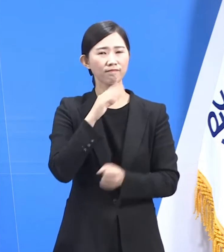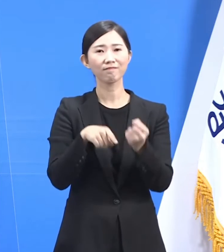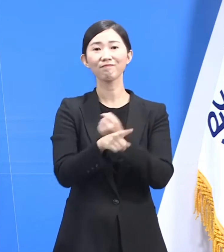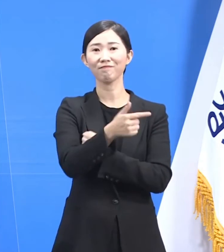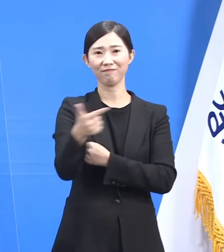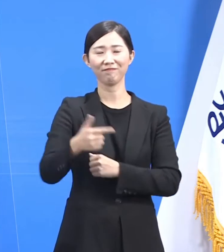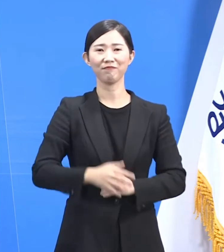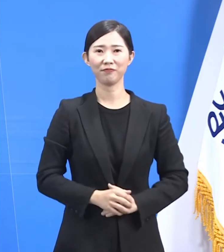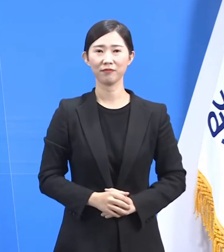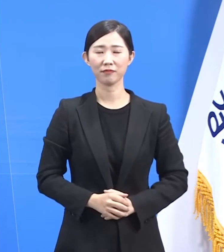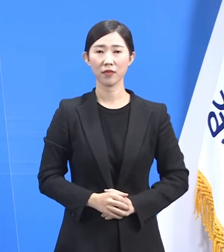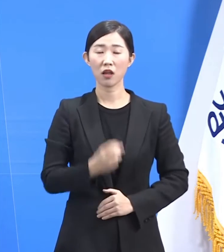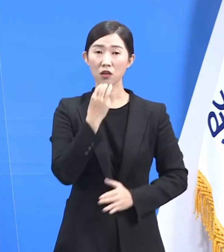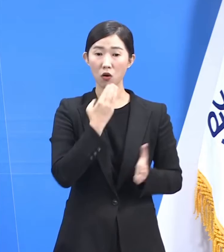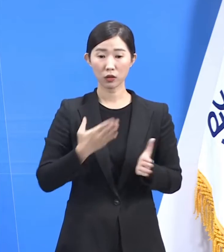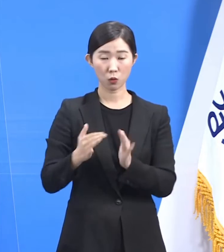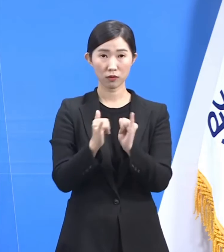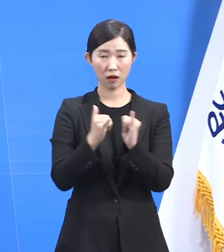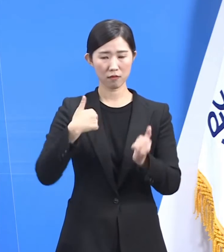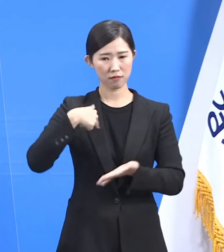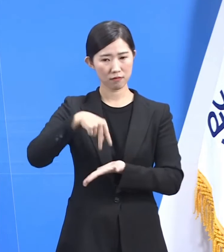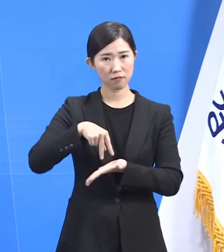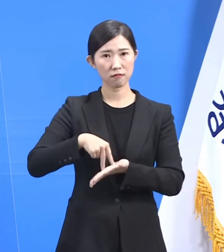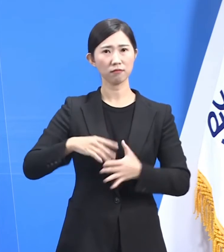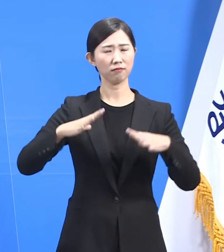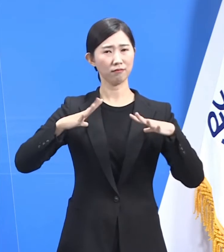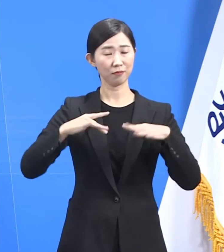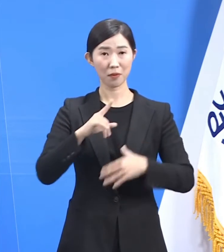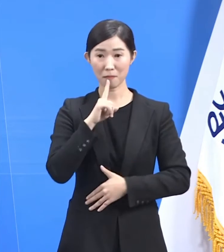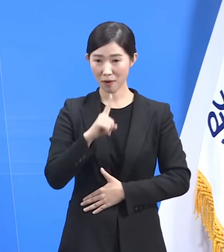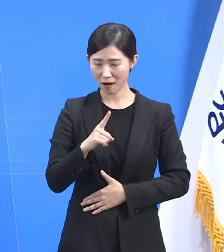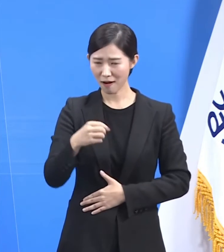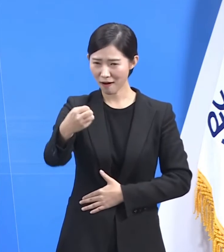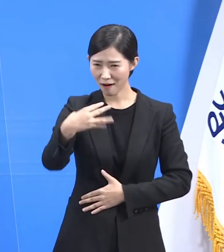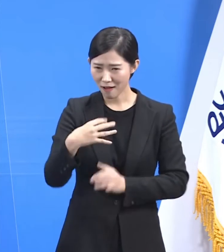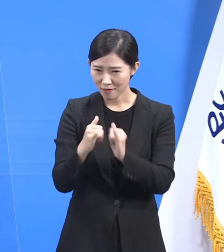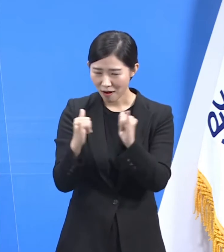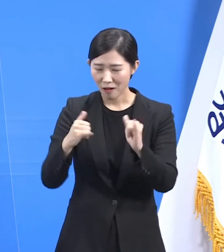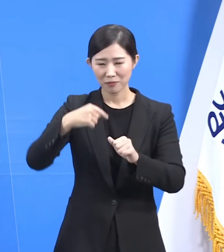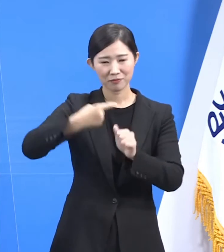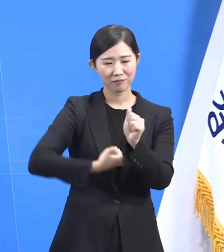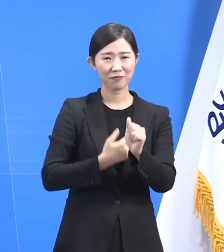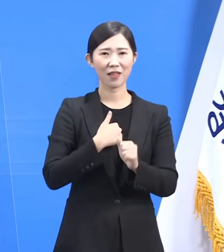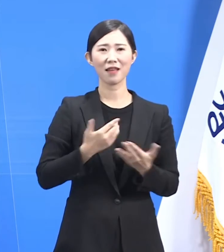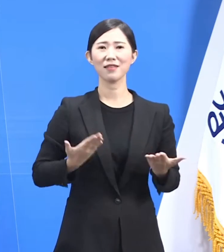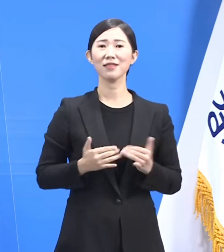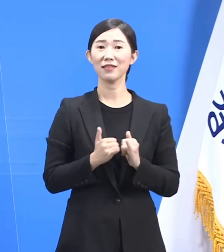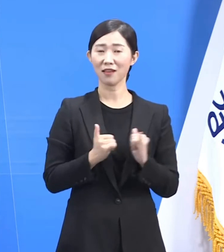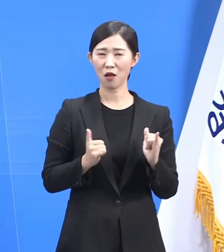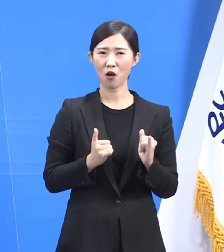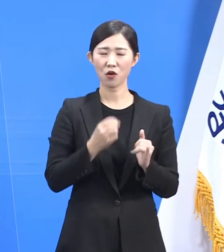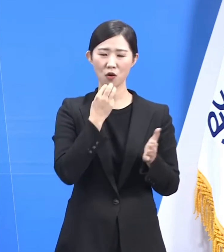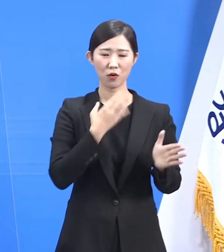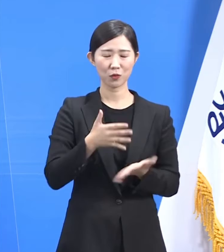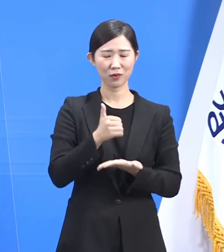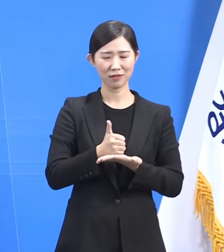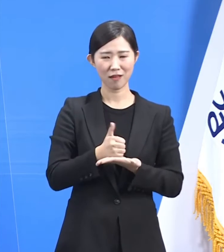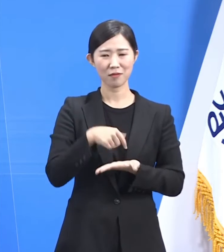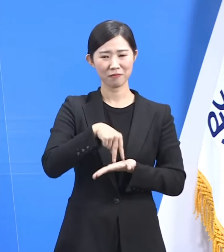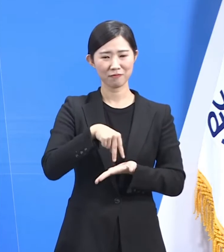경기도민이라서 자랑스럽다는 도민들을 보면서 일꾼인 경기도지사로서 형언할 수 없는 보람을 느낍니다.